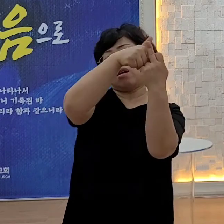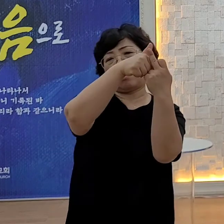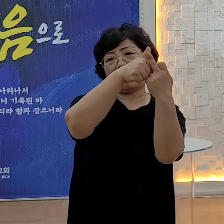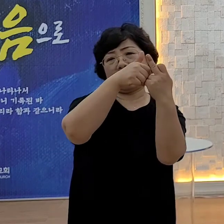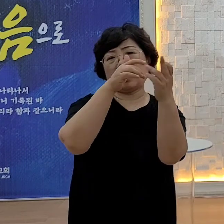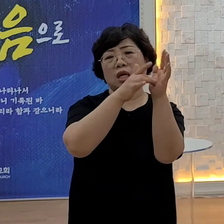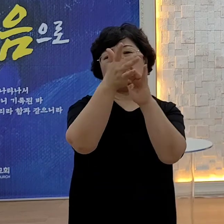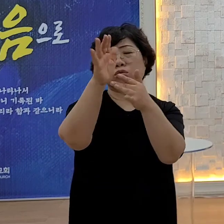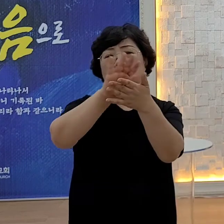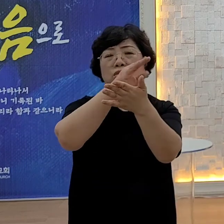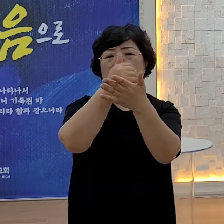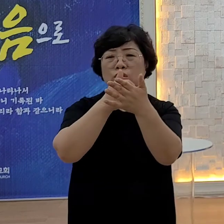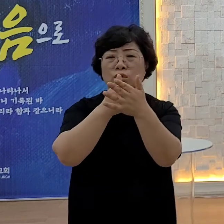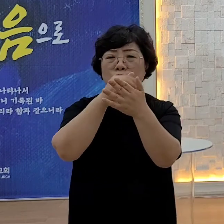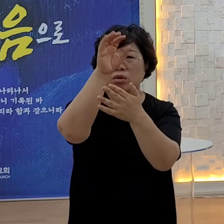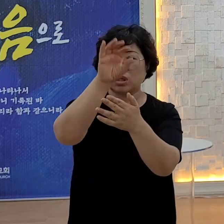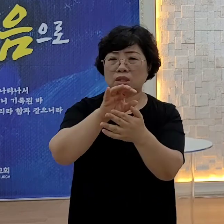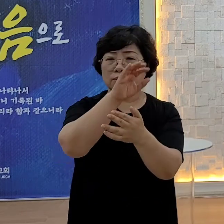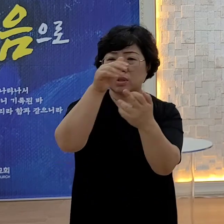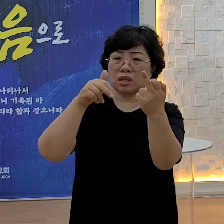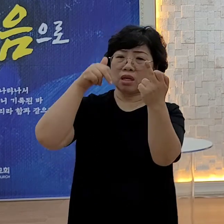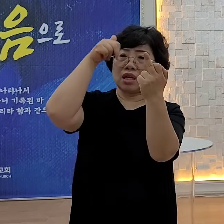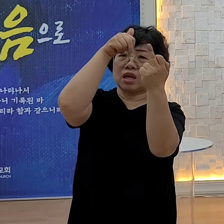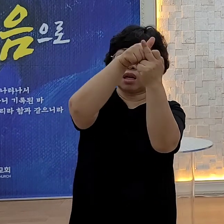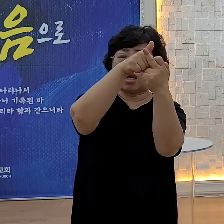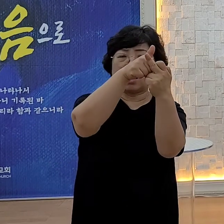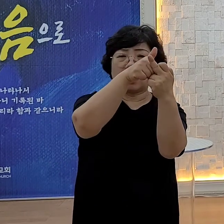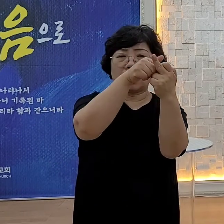갈보리 언덕의 그 십자가가 바로